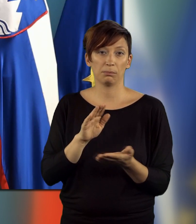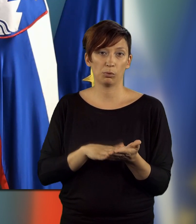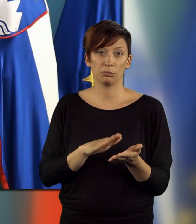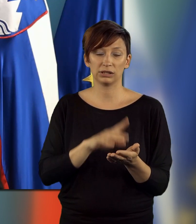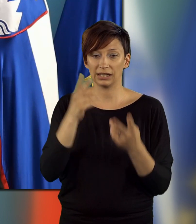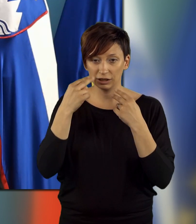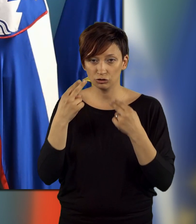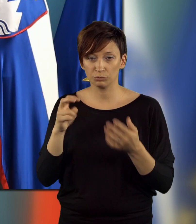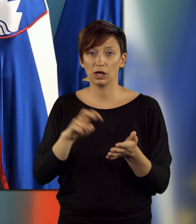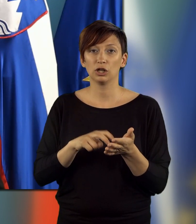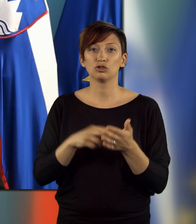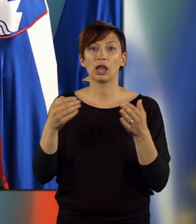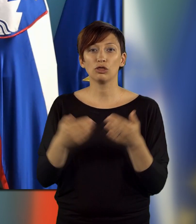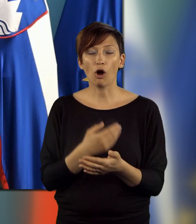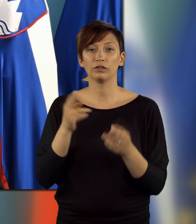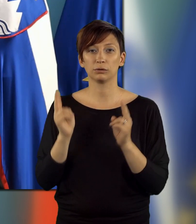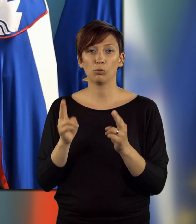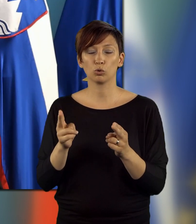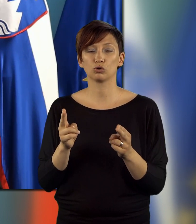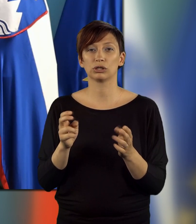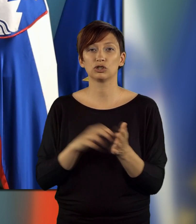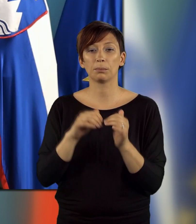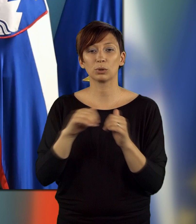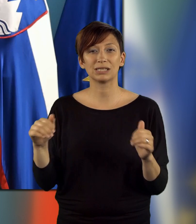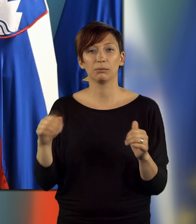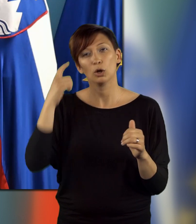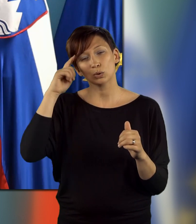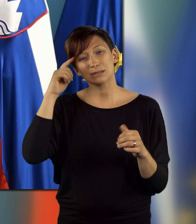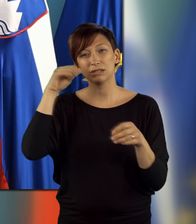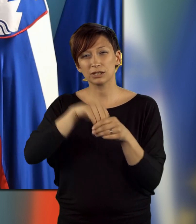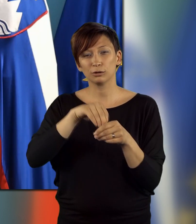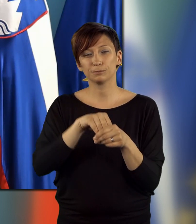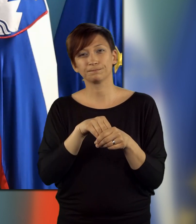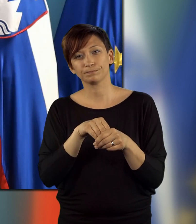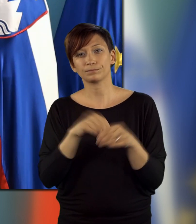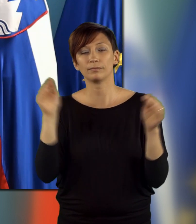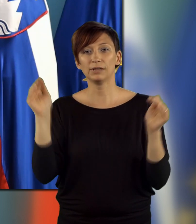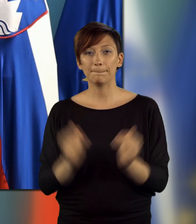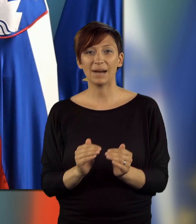Vendar to ne pomeni, da ne iščemo še novih možnosti, predvsem v smislu